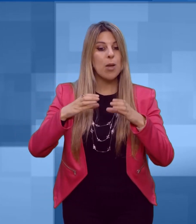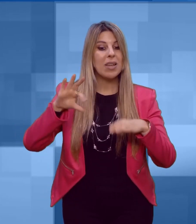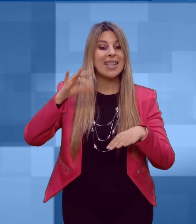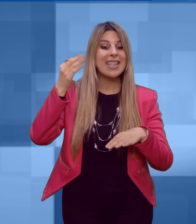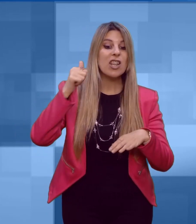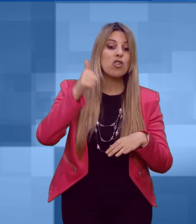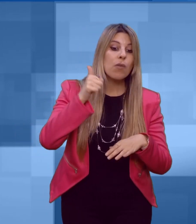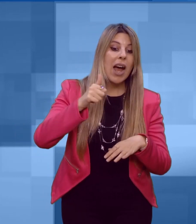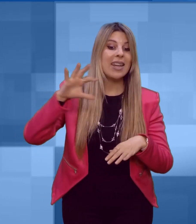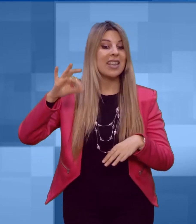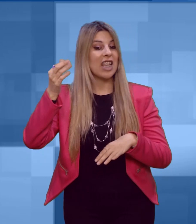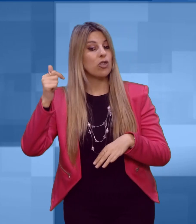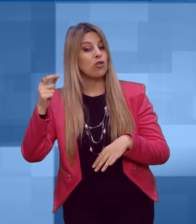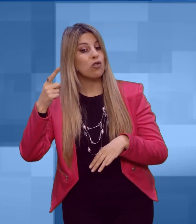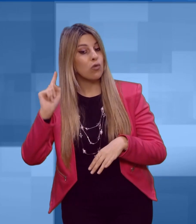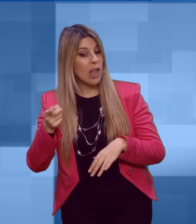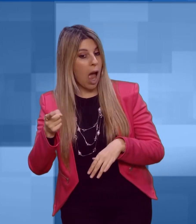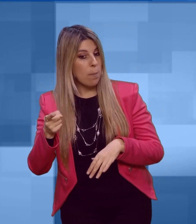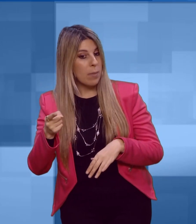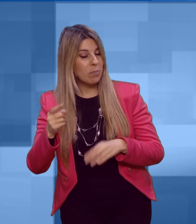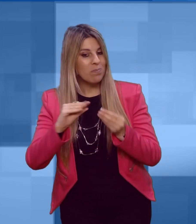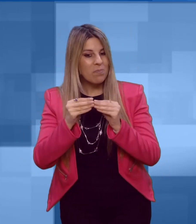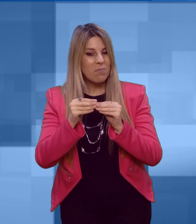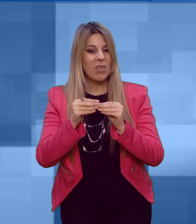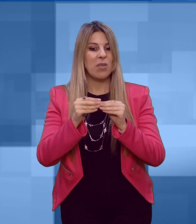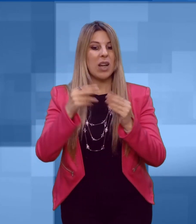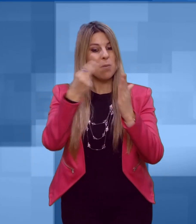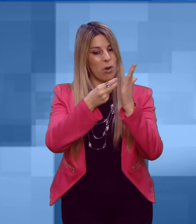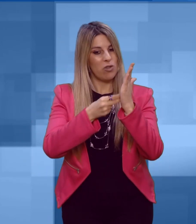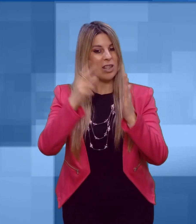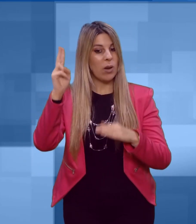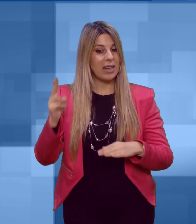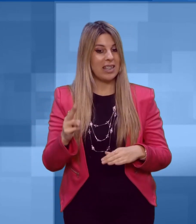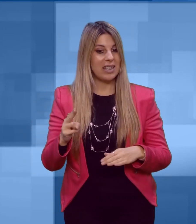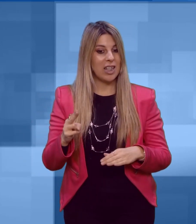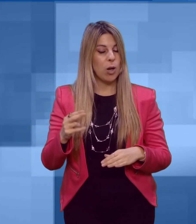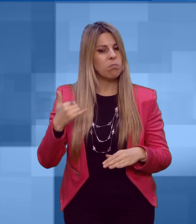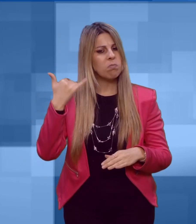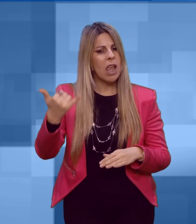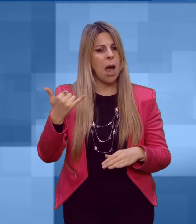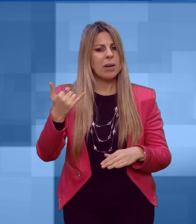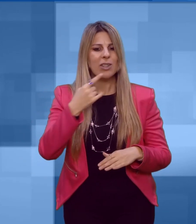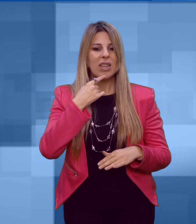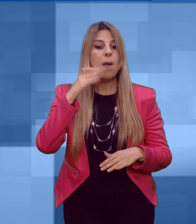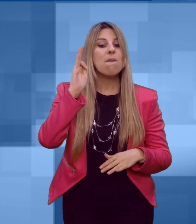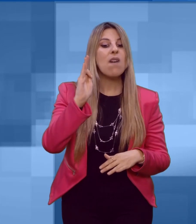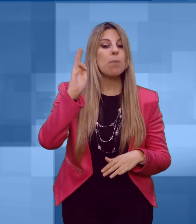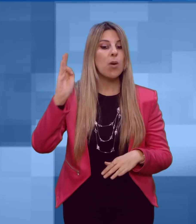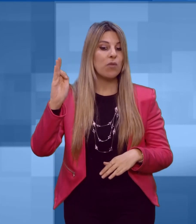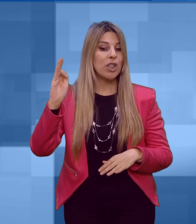San Giovanni e San Giuseppe. A realizzare il progetto artistico è stato chiamato Fabio Figus,